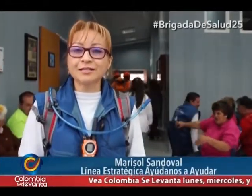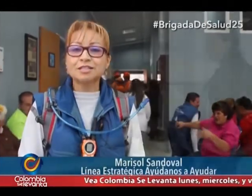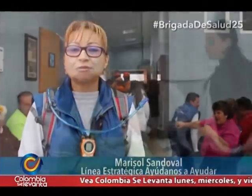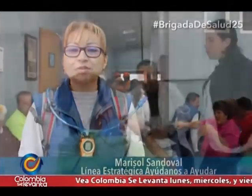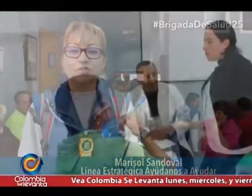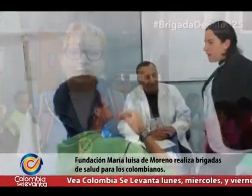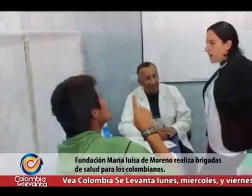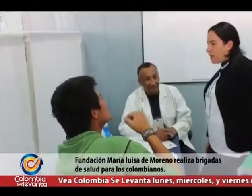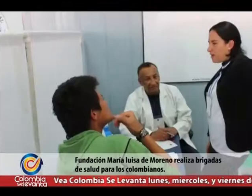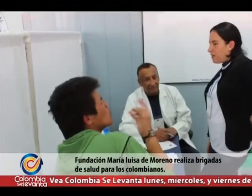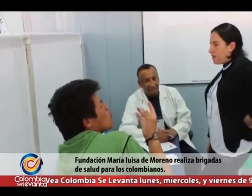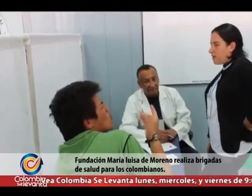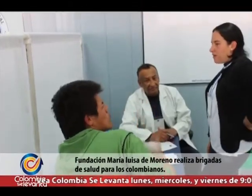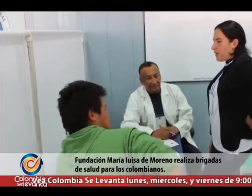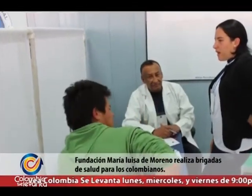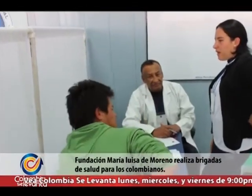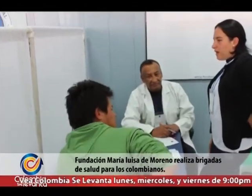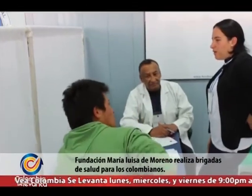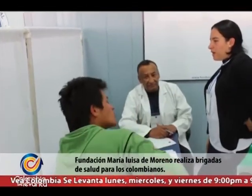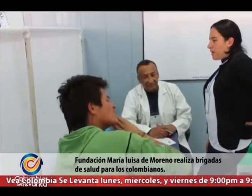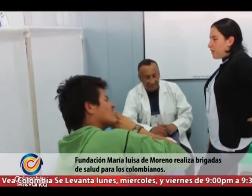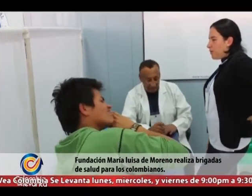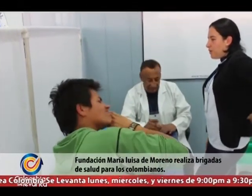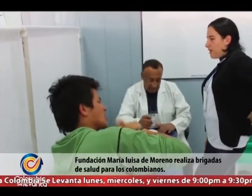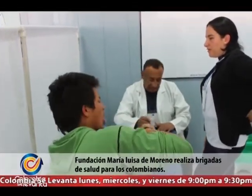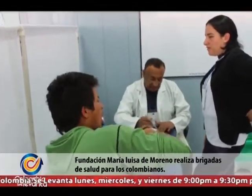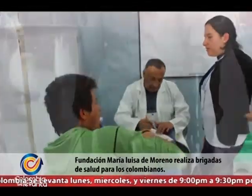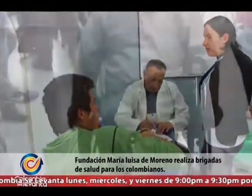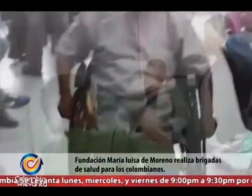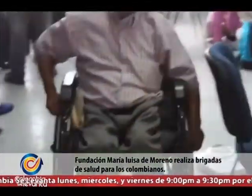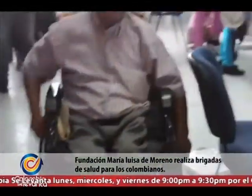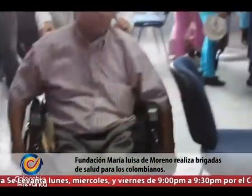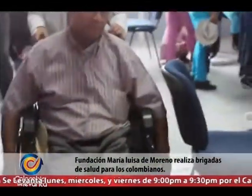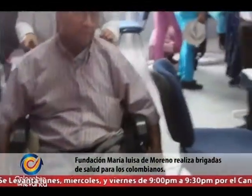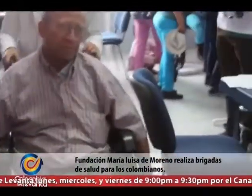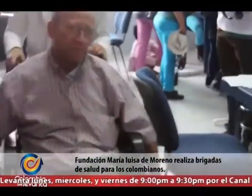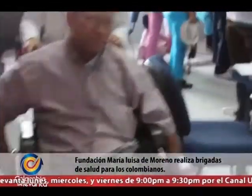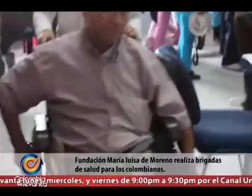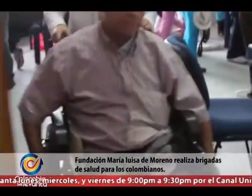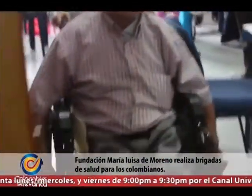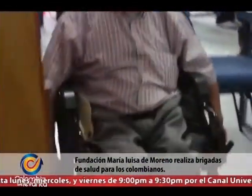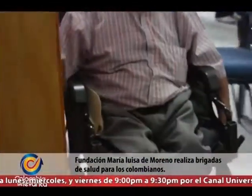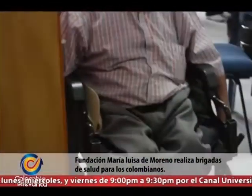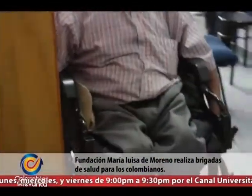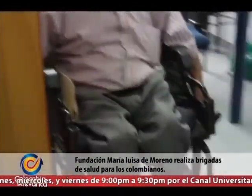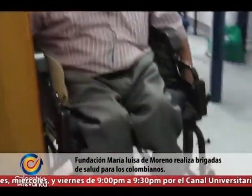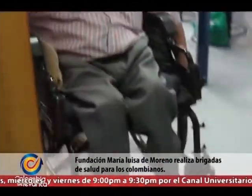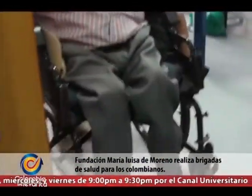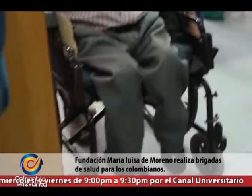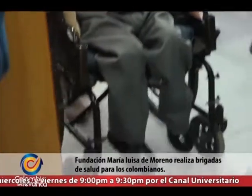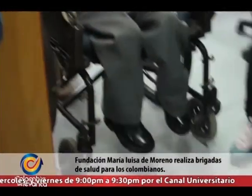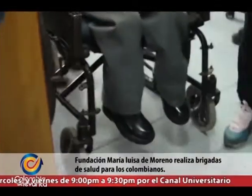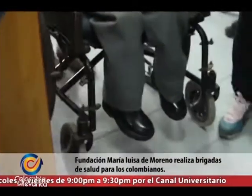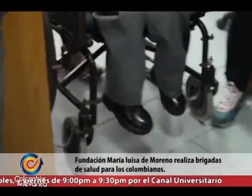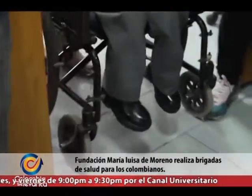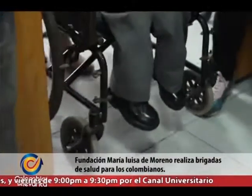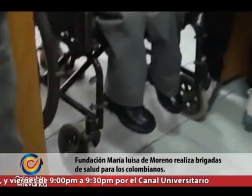en situación de discapacidad auditiva, tuvimos personas también con discapacidades físicas